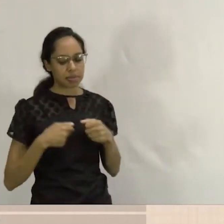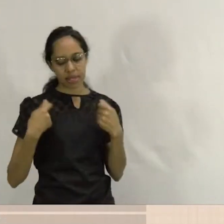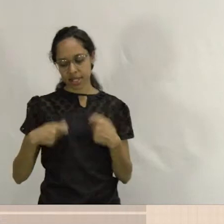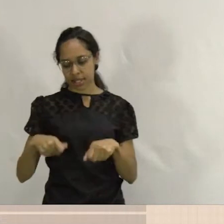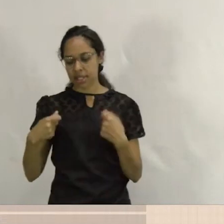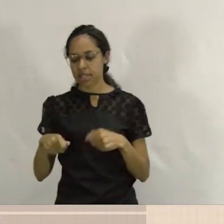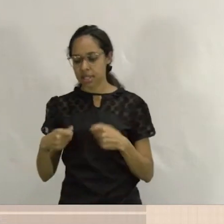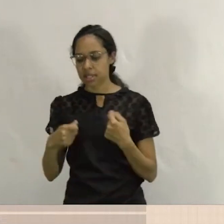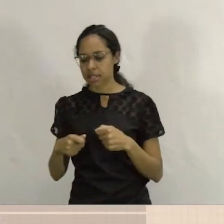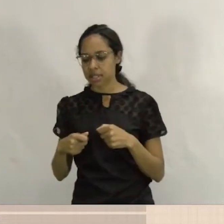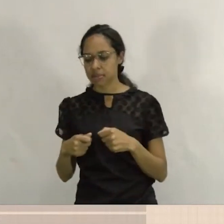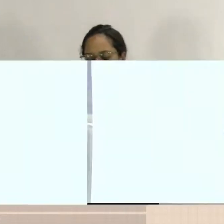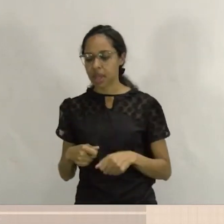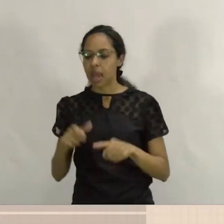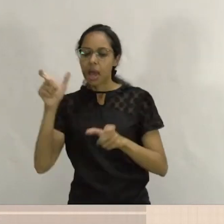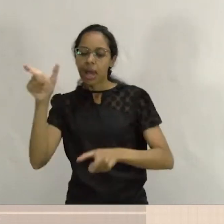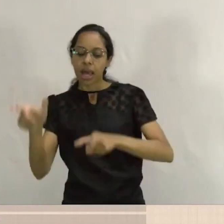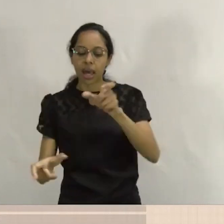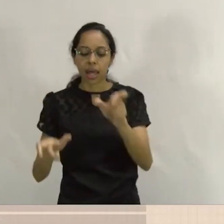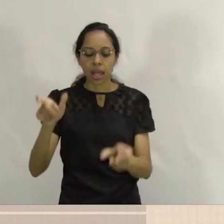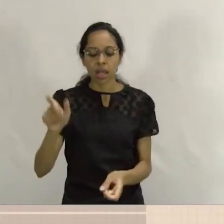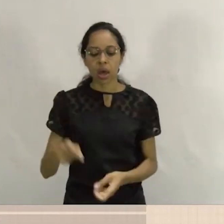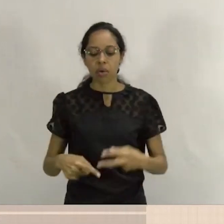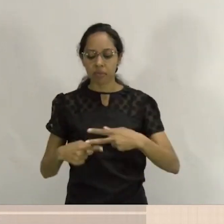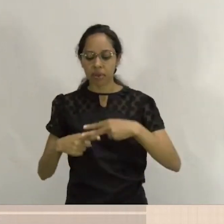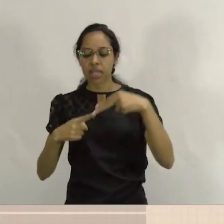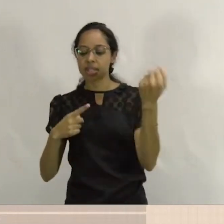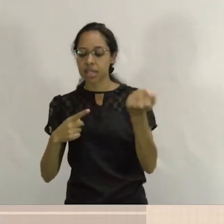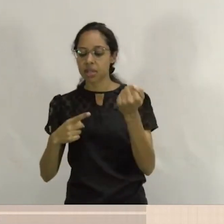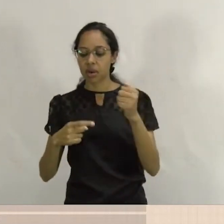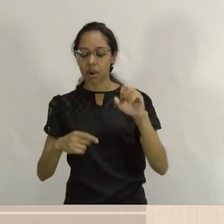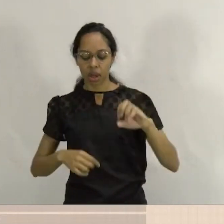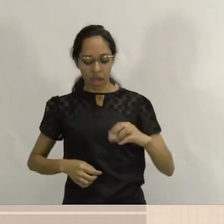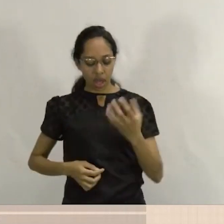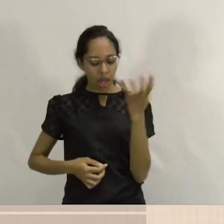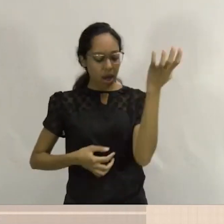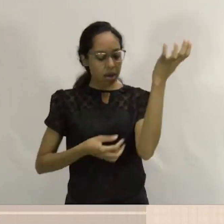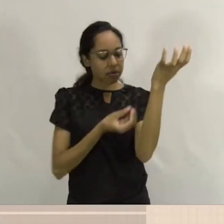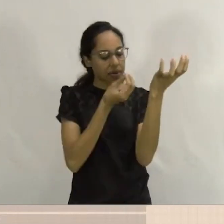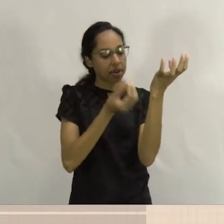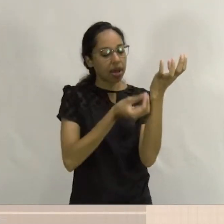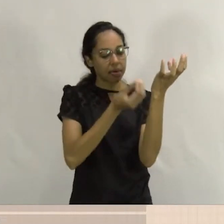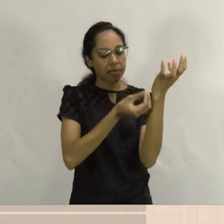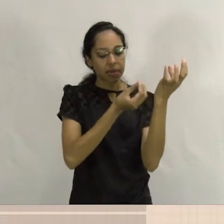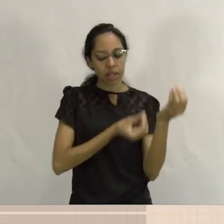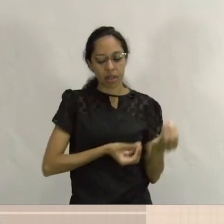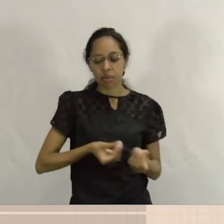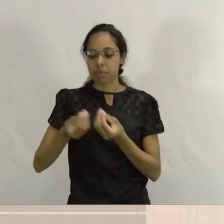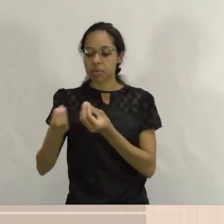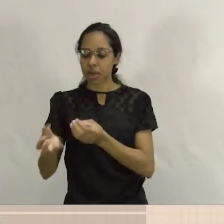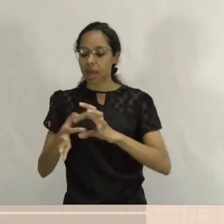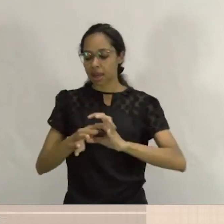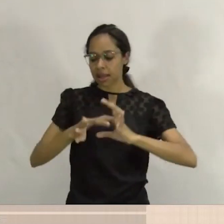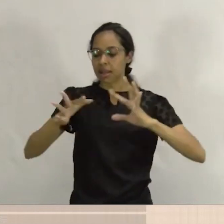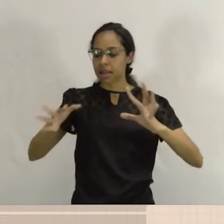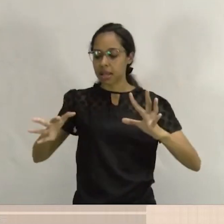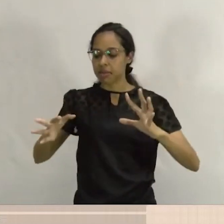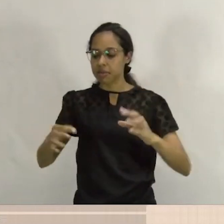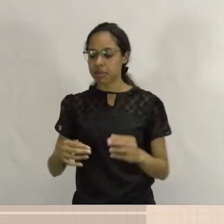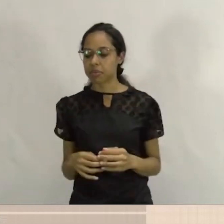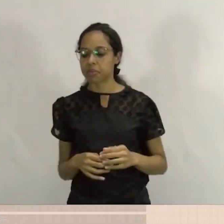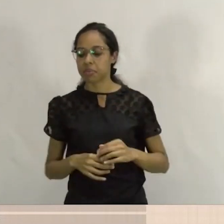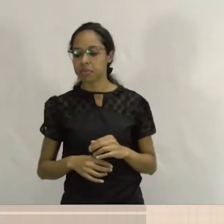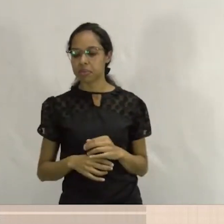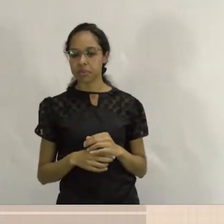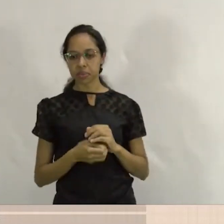se alimente da árvore da vida, que se conta no paraíso de Deus. Essa árvore da vida foi fechada ao homem no jardim do Éden,